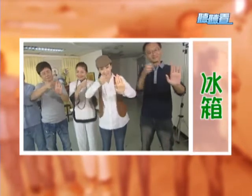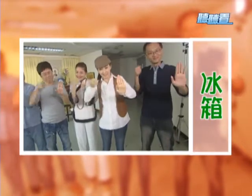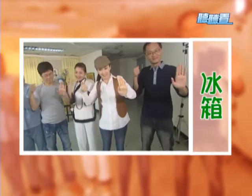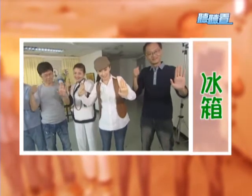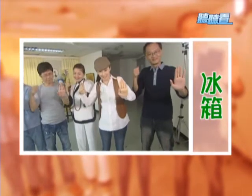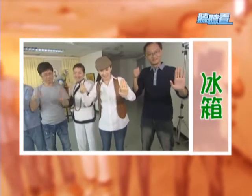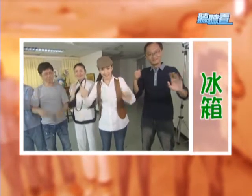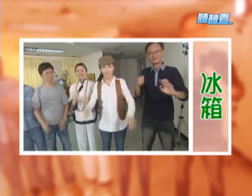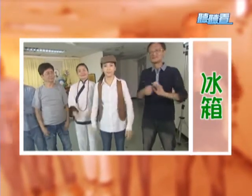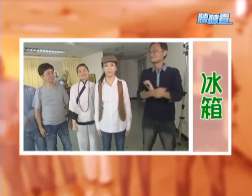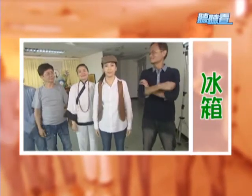冰箱，